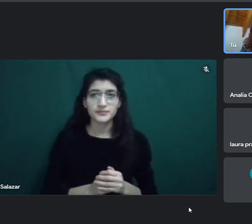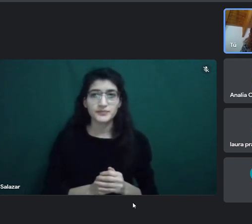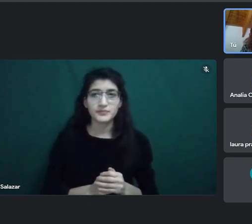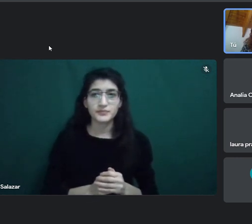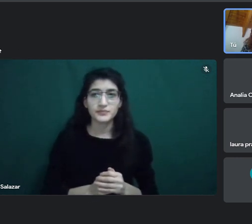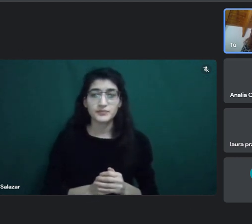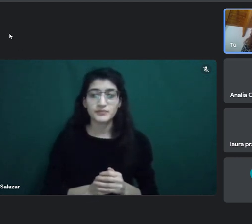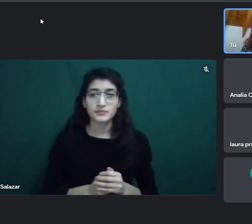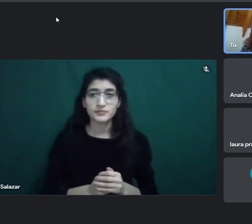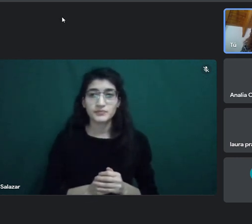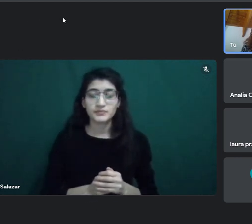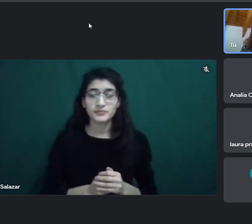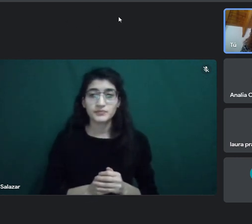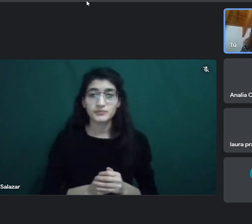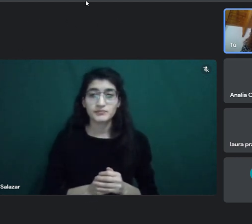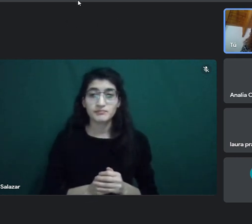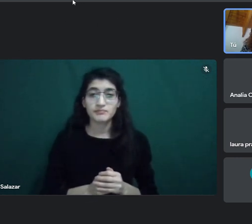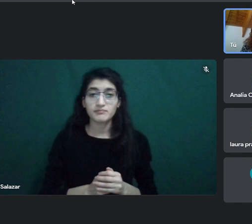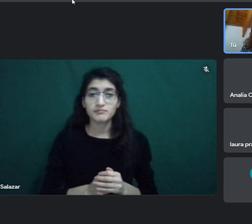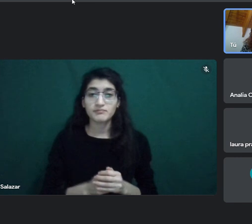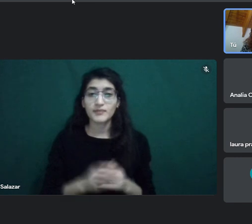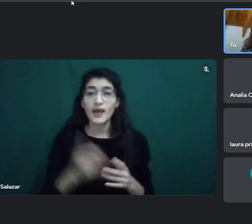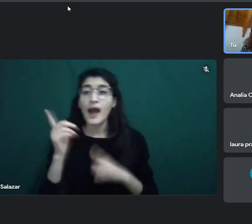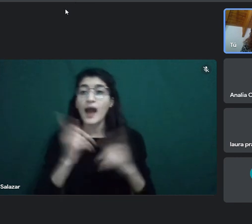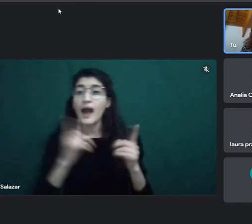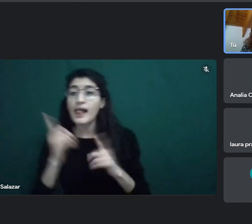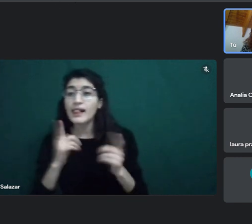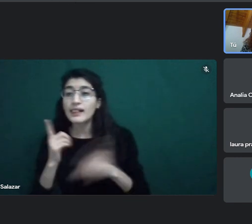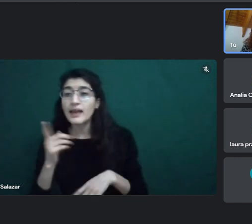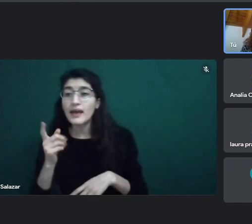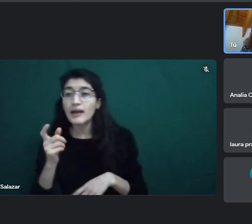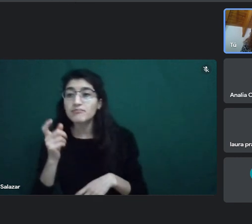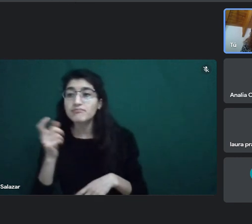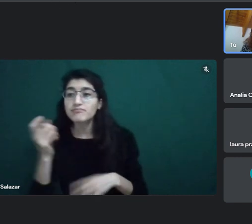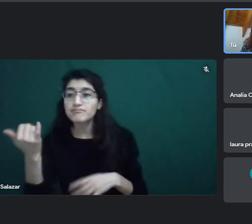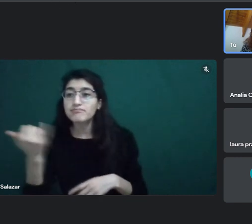No sé qué pasó. Si alguien puede responder.